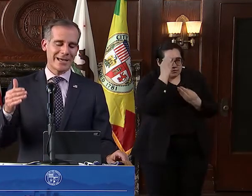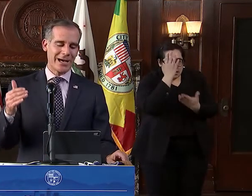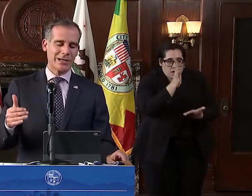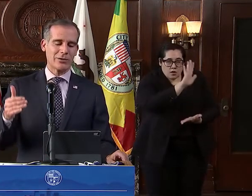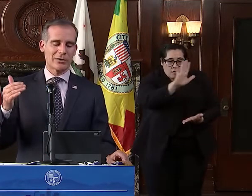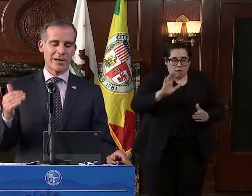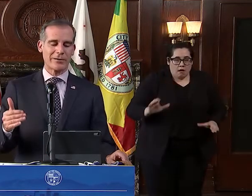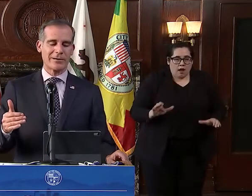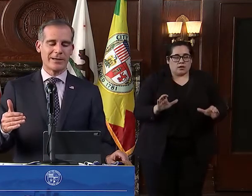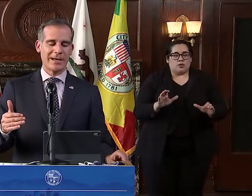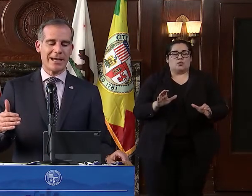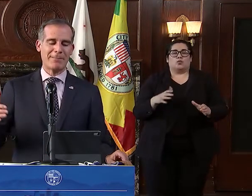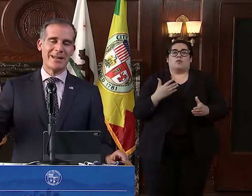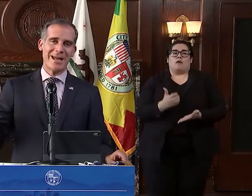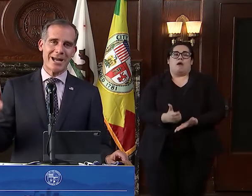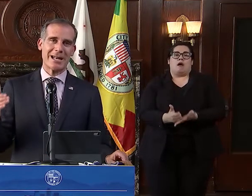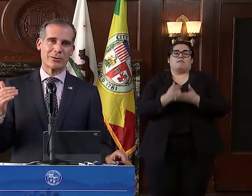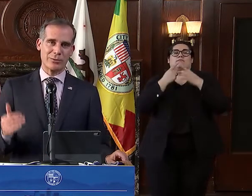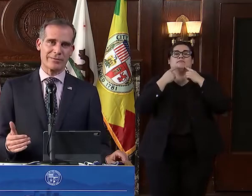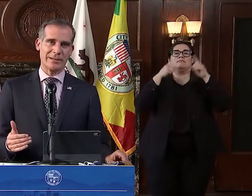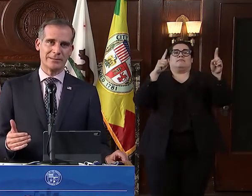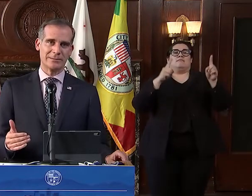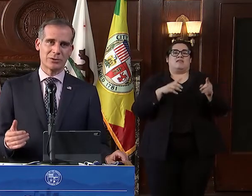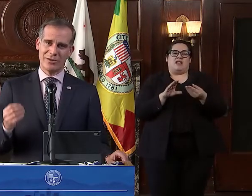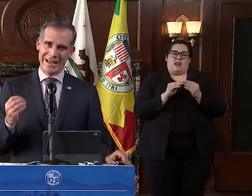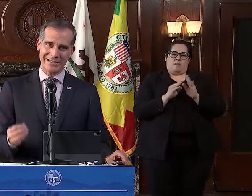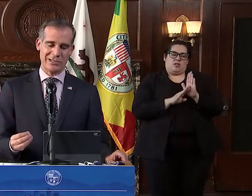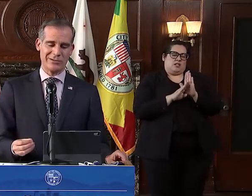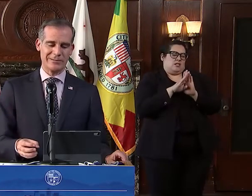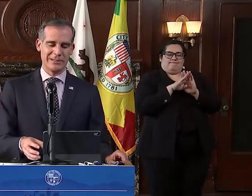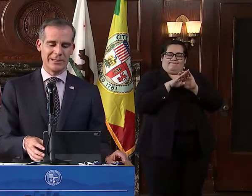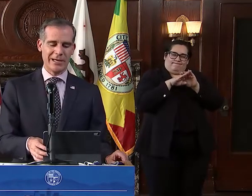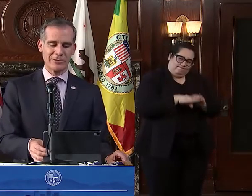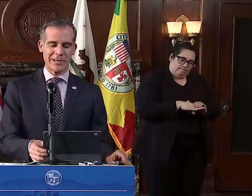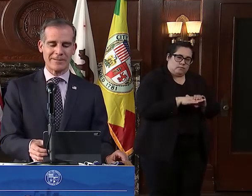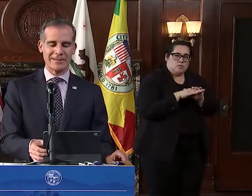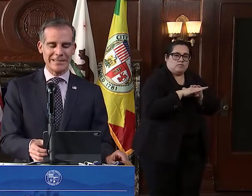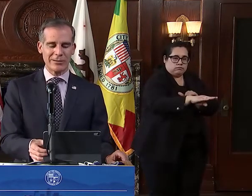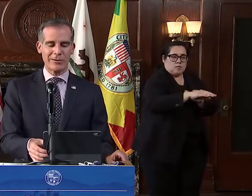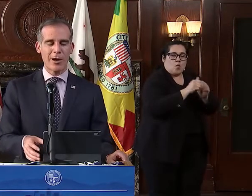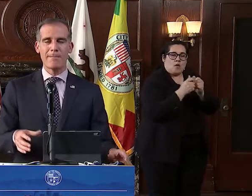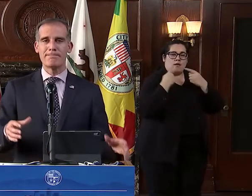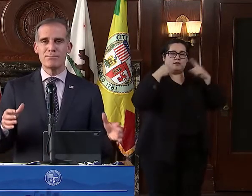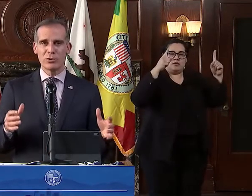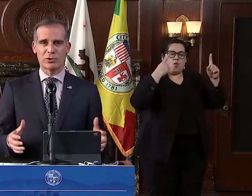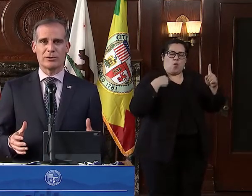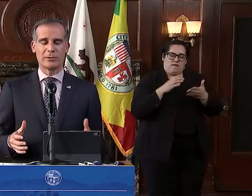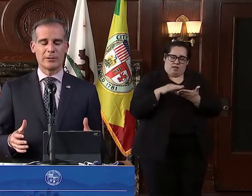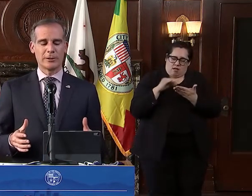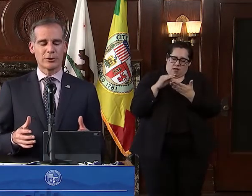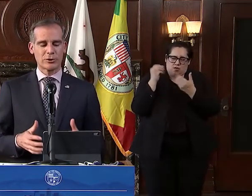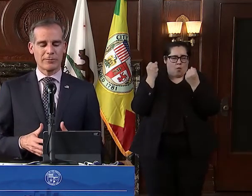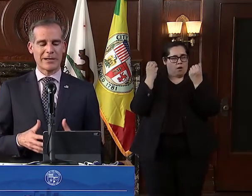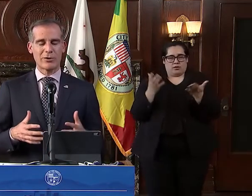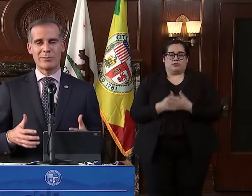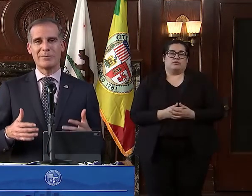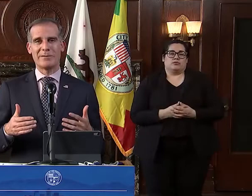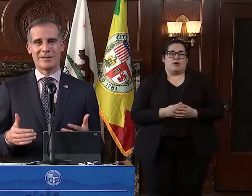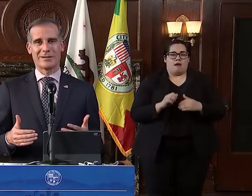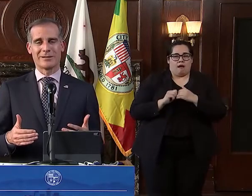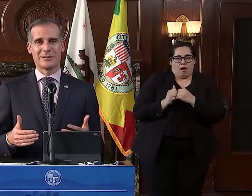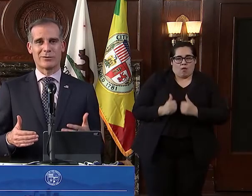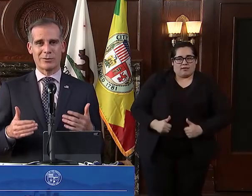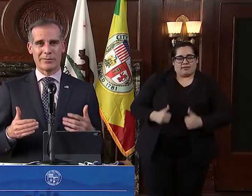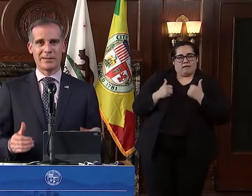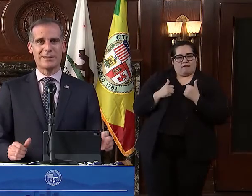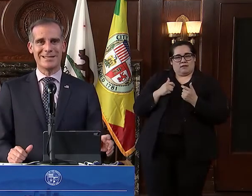acciones han logrado aplanar la curva con éxito. Hemos aprendido mucho sobre cómo